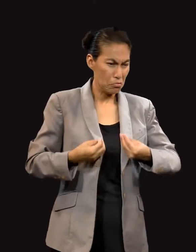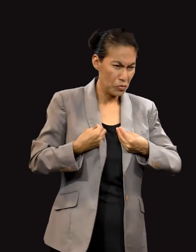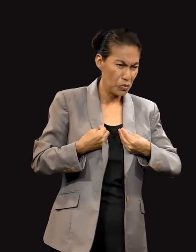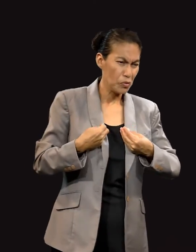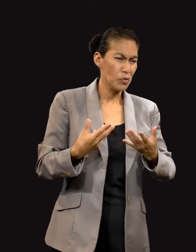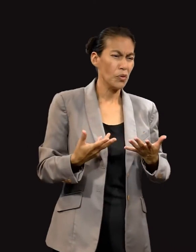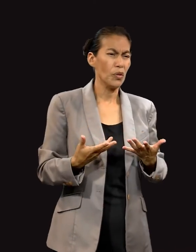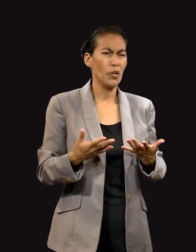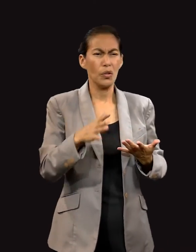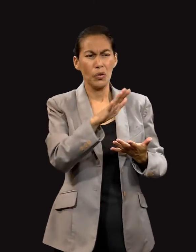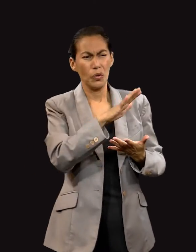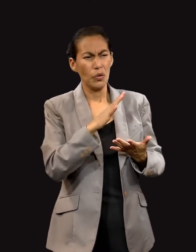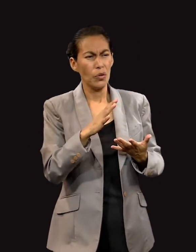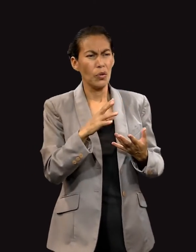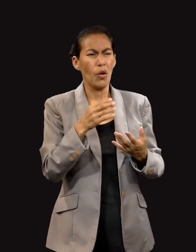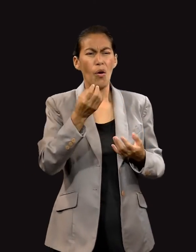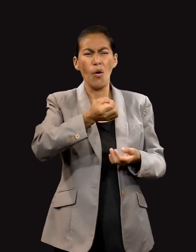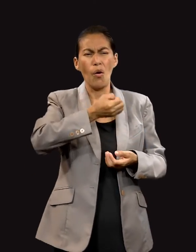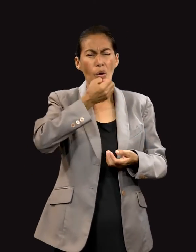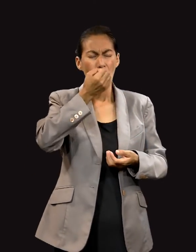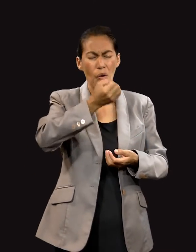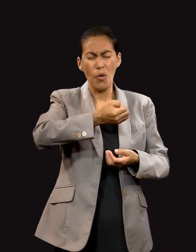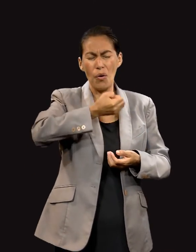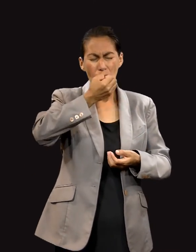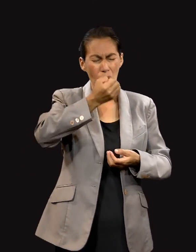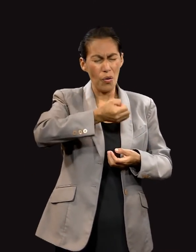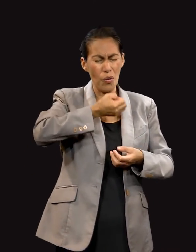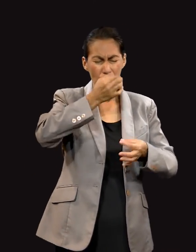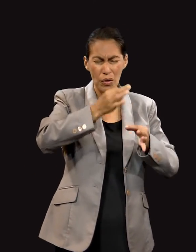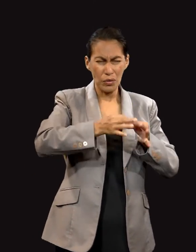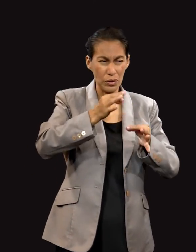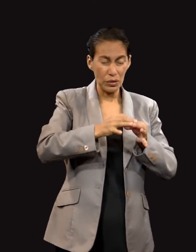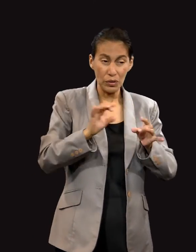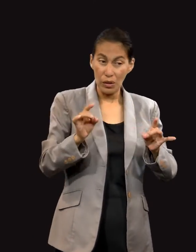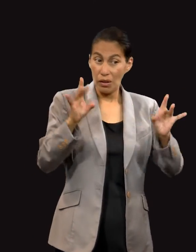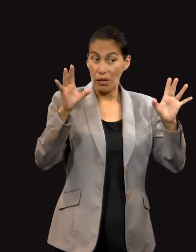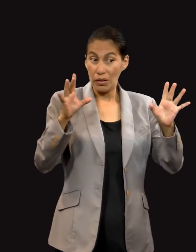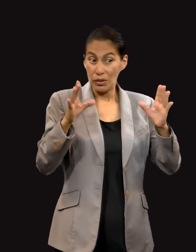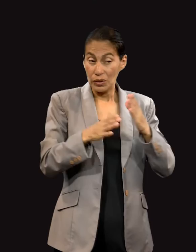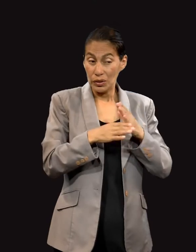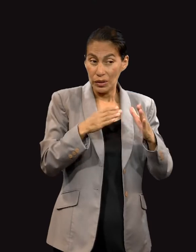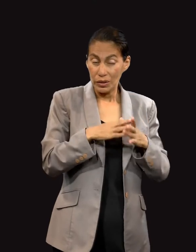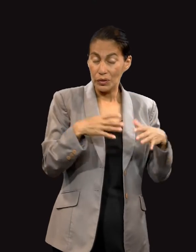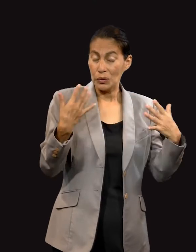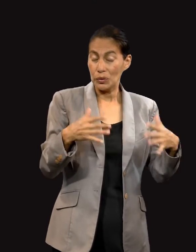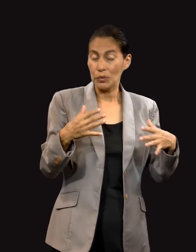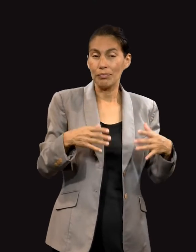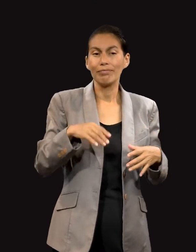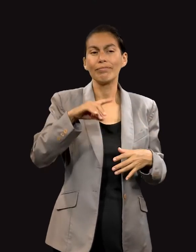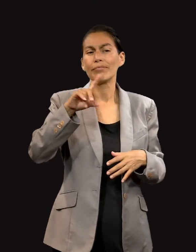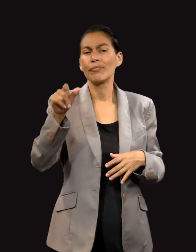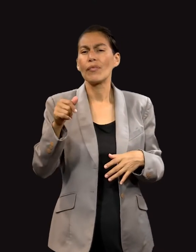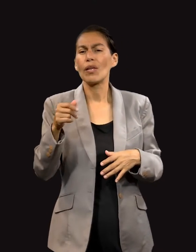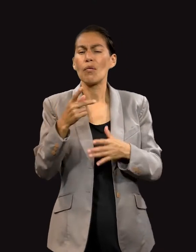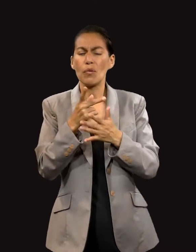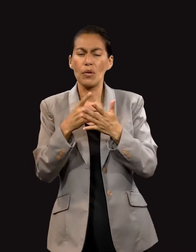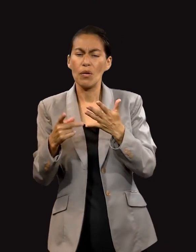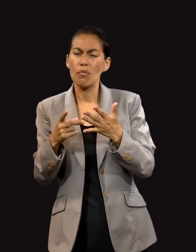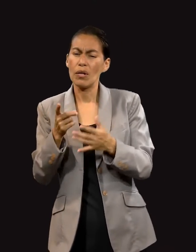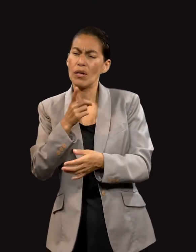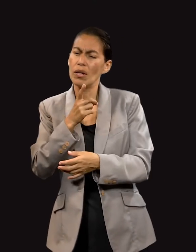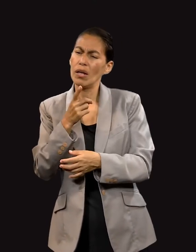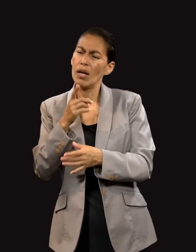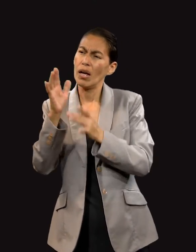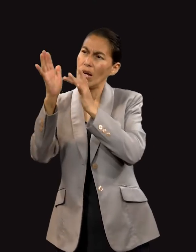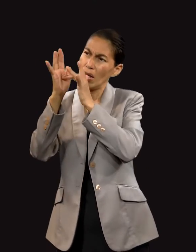porque se reúnen para orar y suceden cosas, ¿no? Maravillosas. Después de un programa de